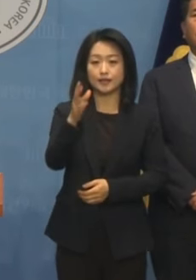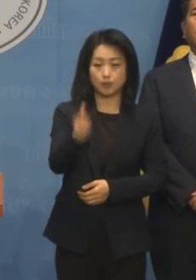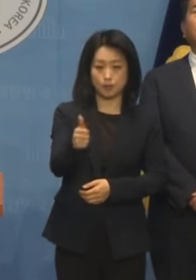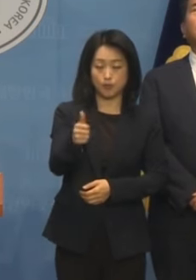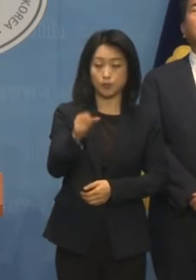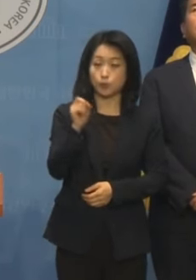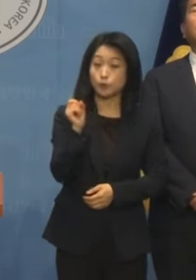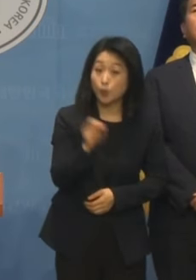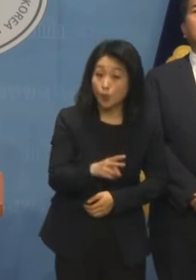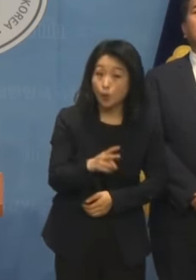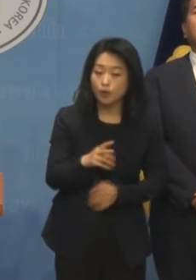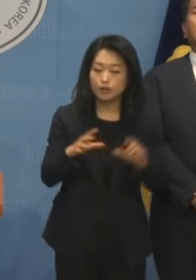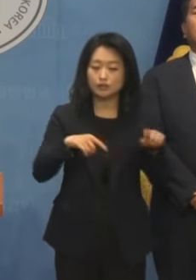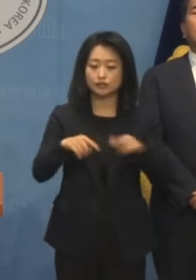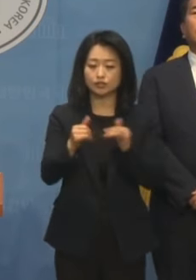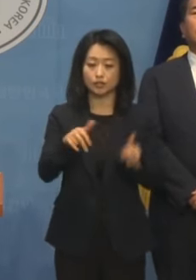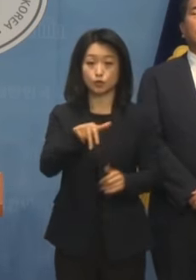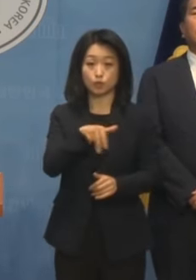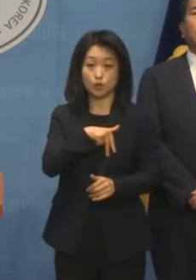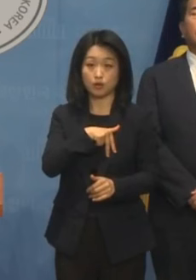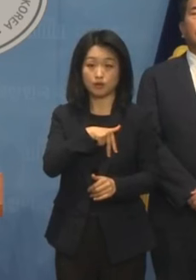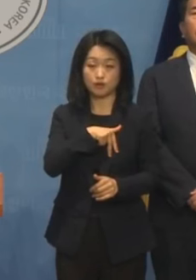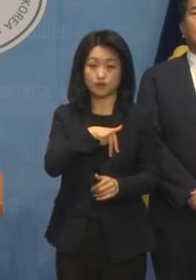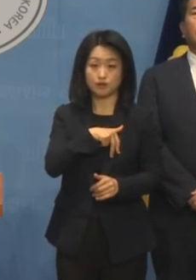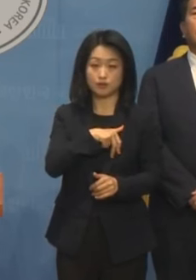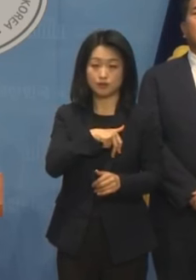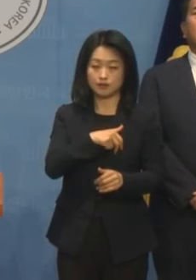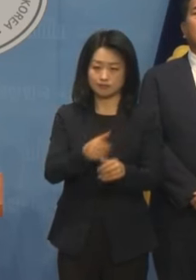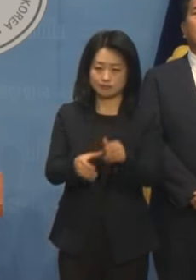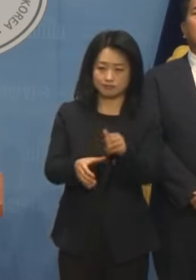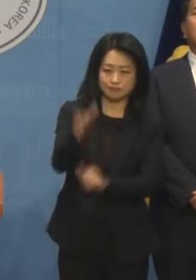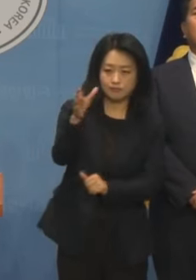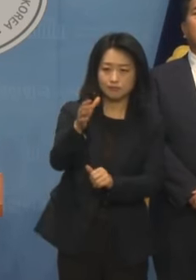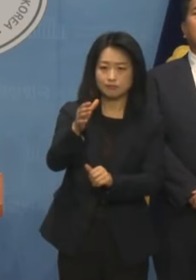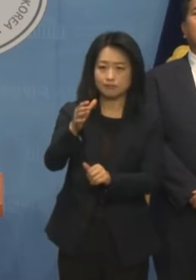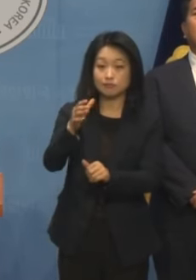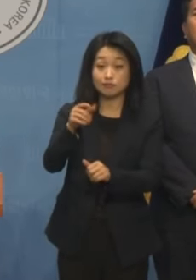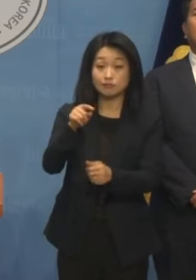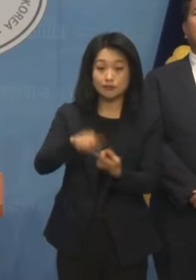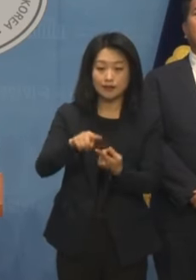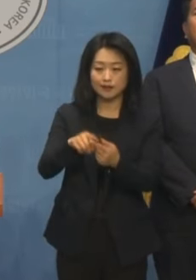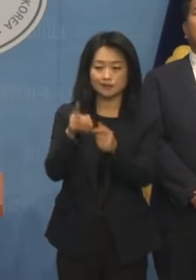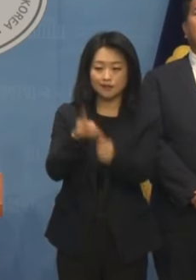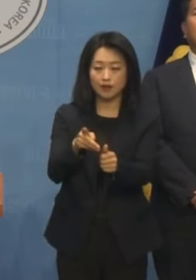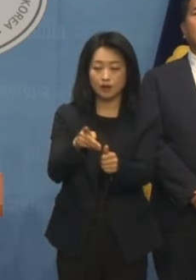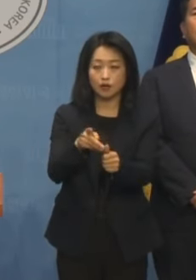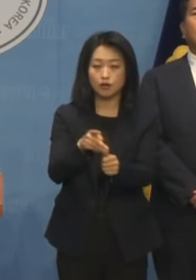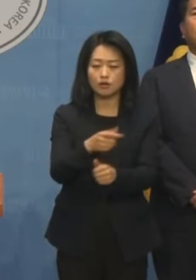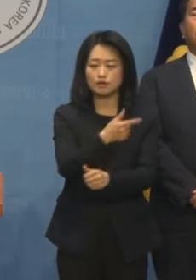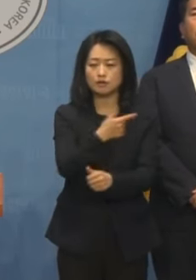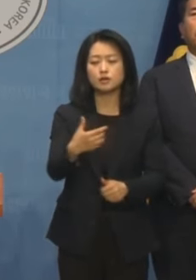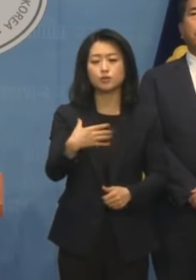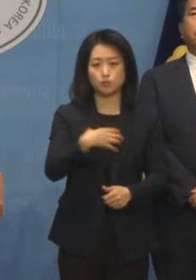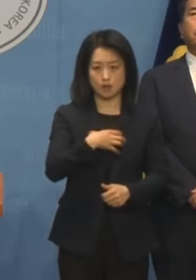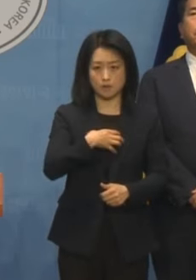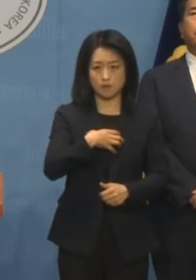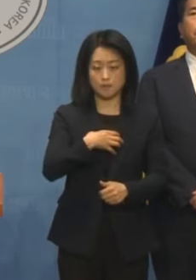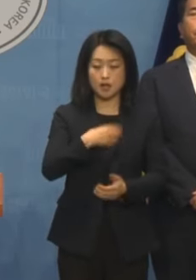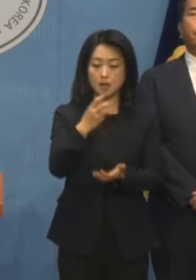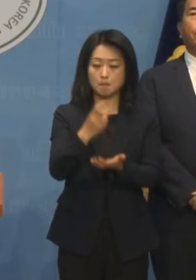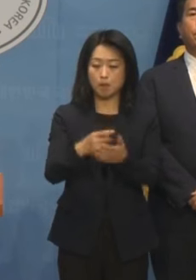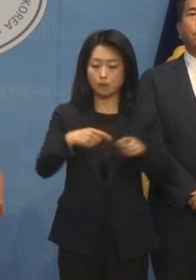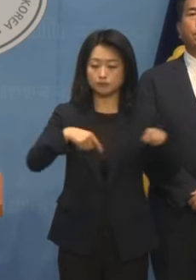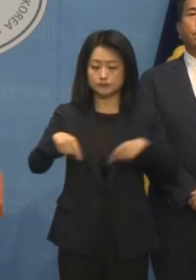아니라 모든 정치인을 대상으로 한 테러는 민주주의에 대한 심각한 도전이며